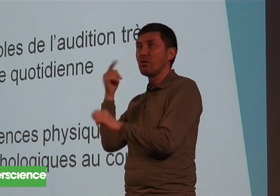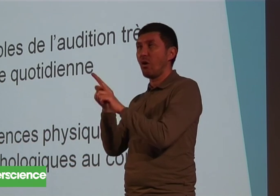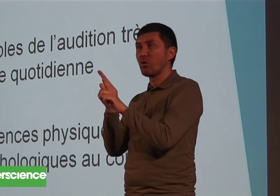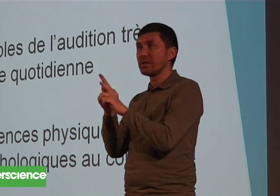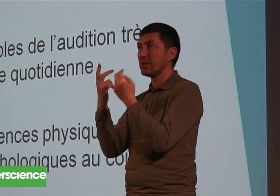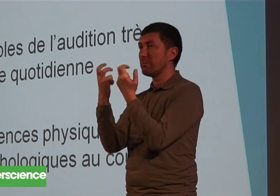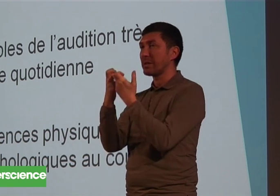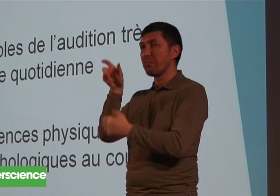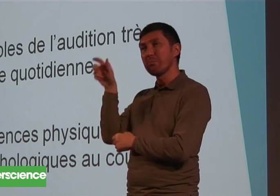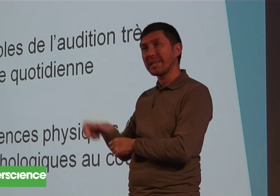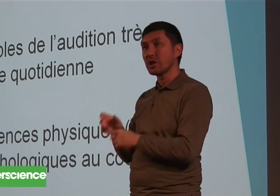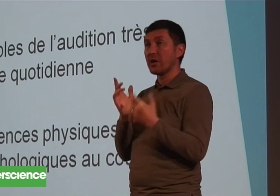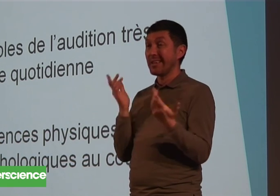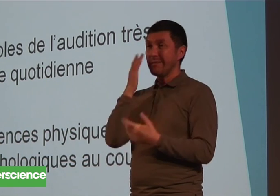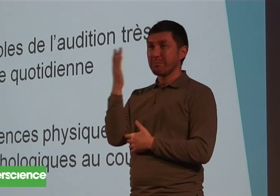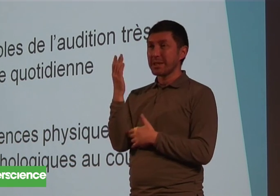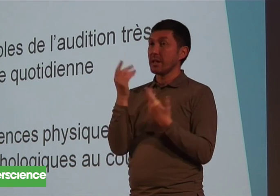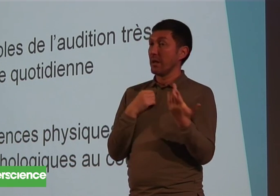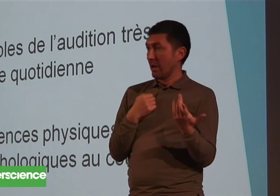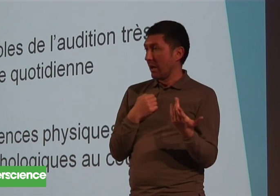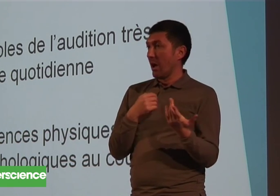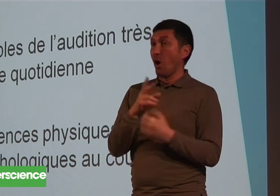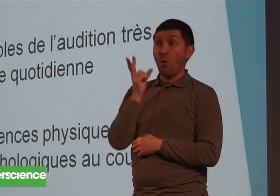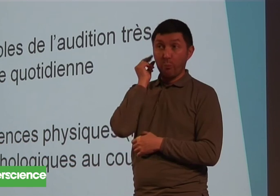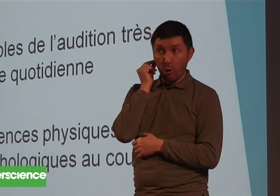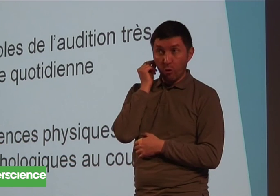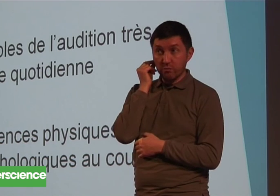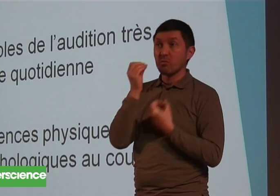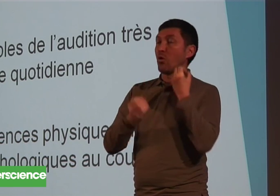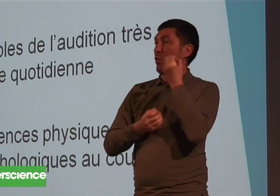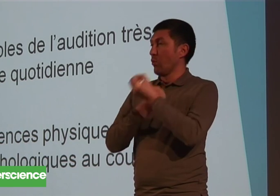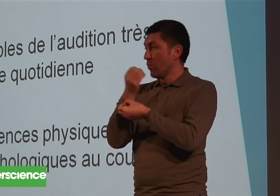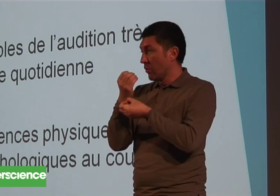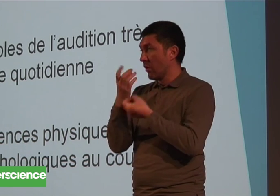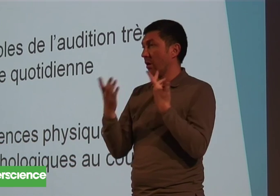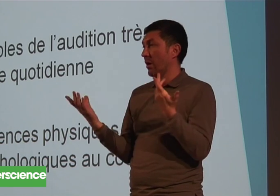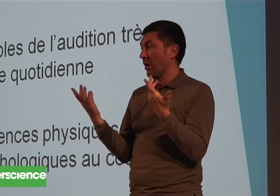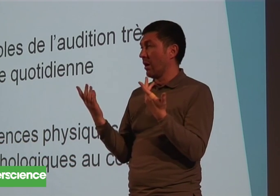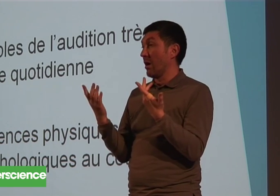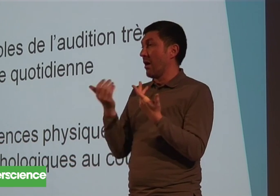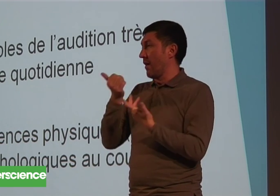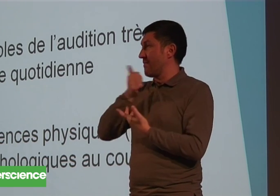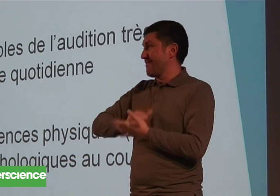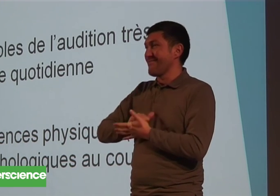disent avoir des rapports homosexuels, mais aussi pour des personnes qui indiquent avoir subi des violences